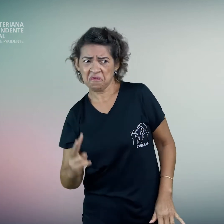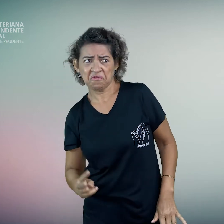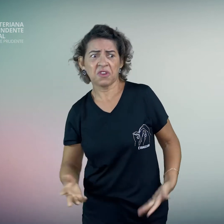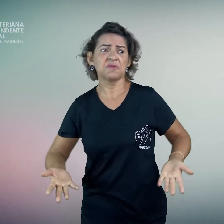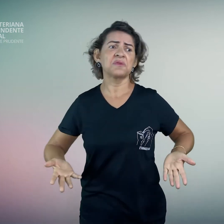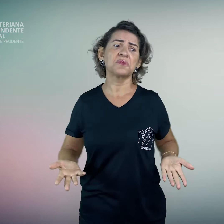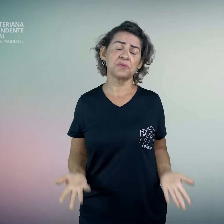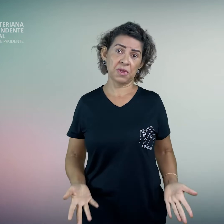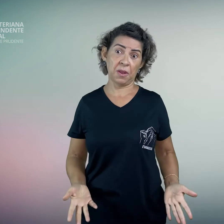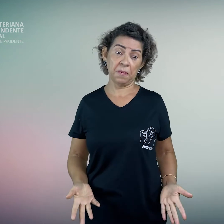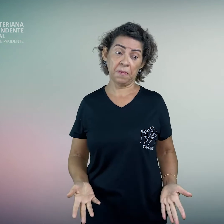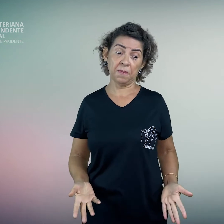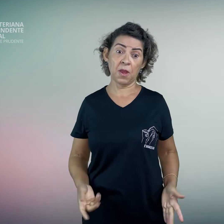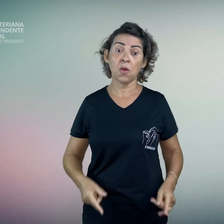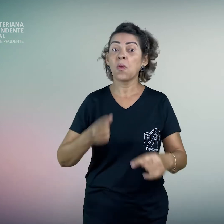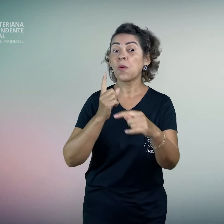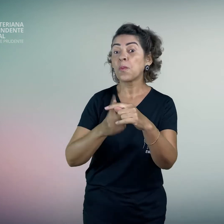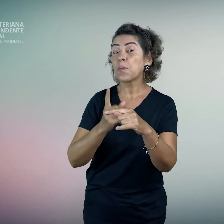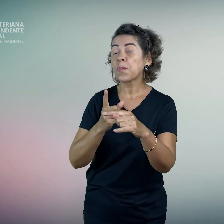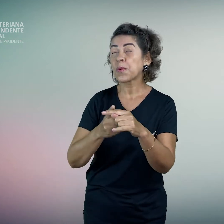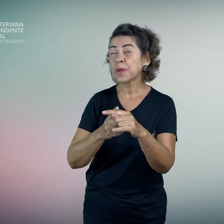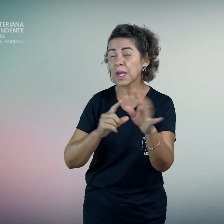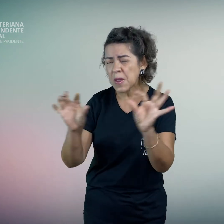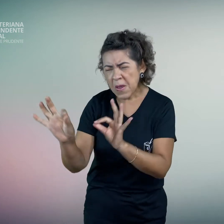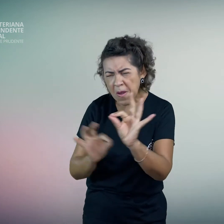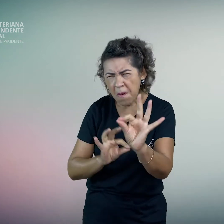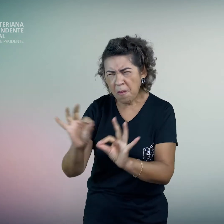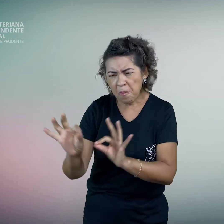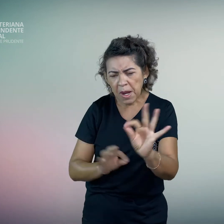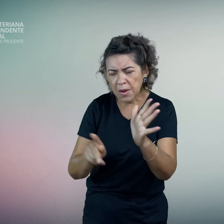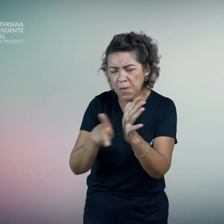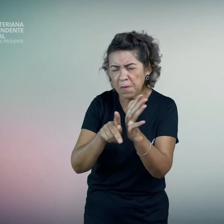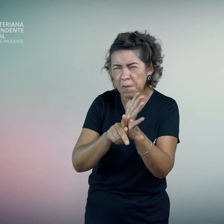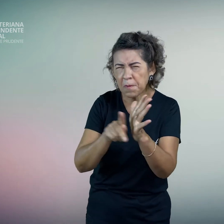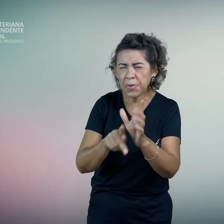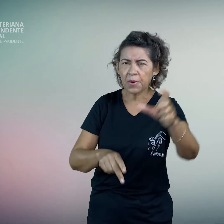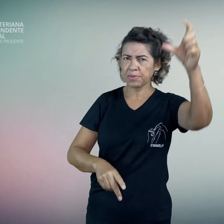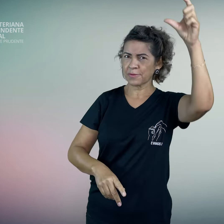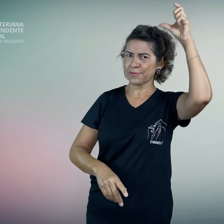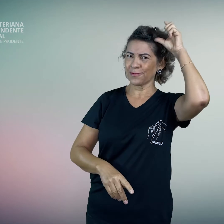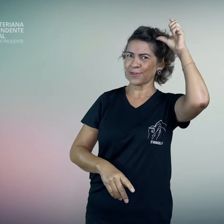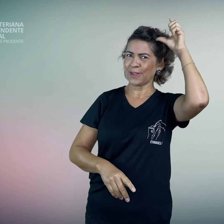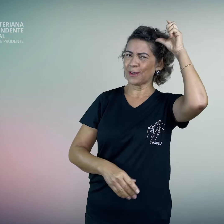Esta é a estratégia de Satanás desde o jardim do Éden, fazer as